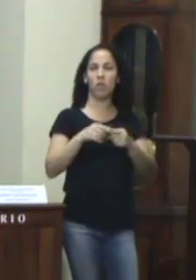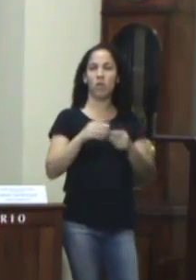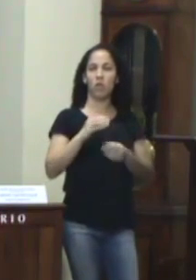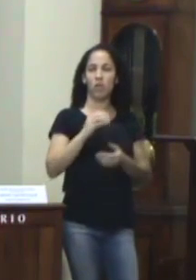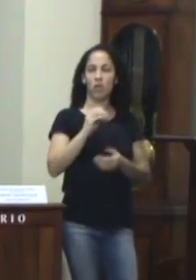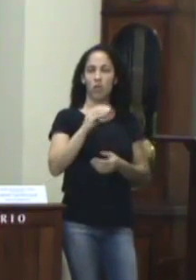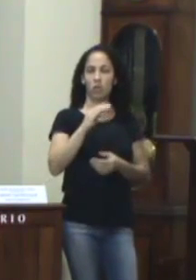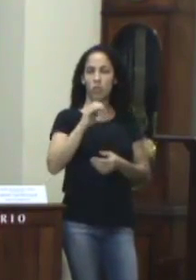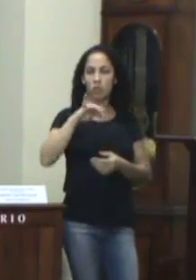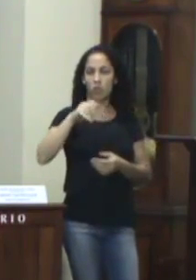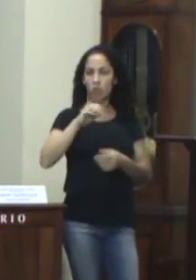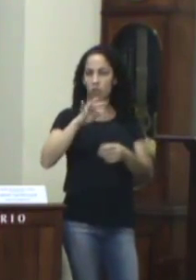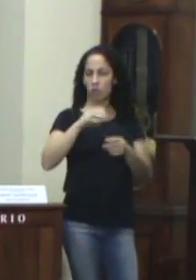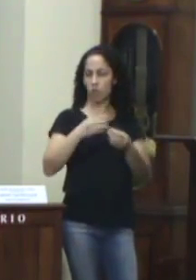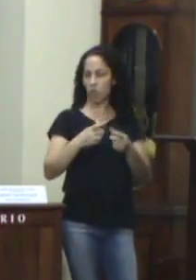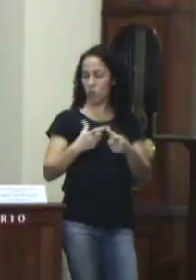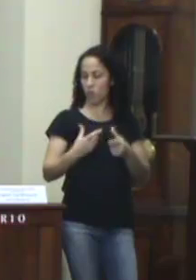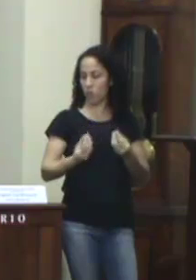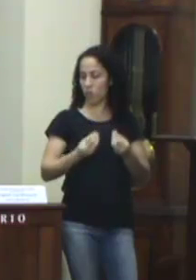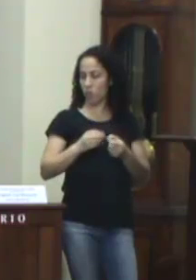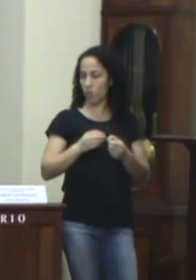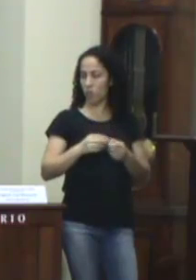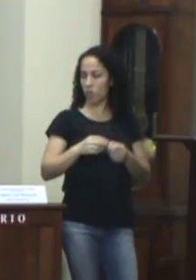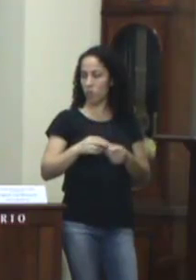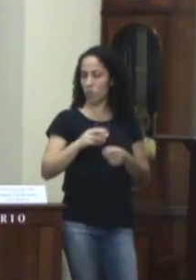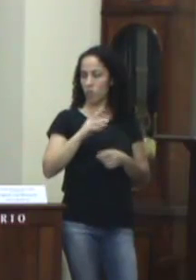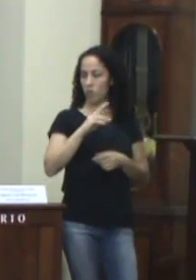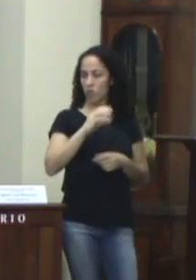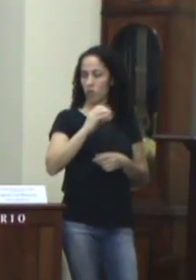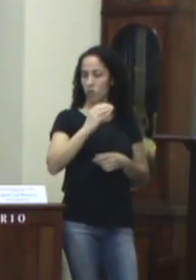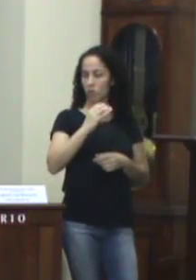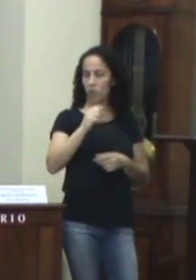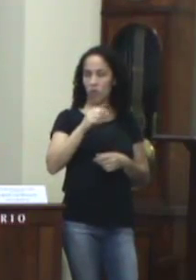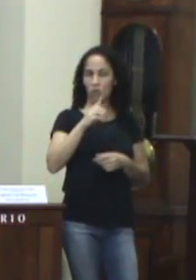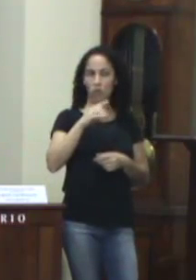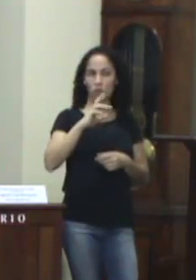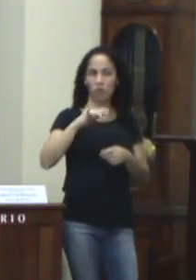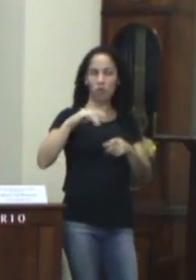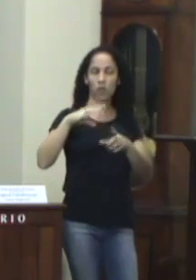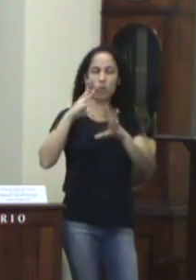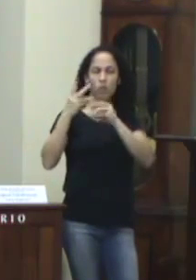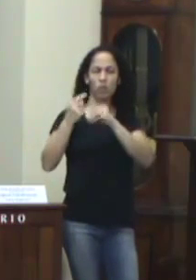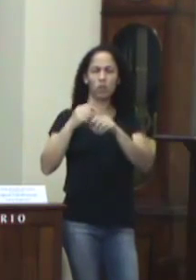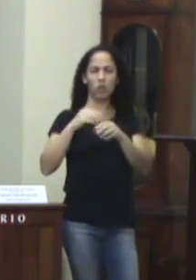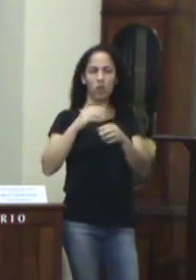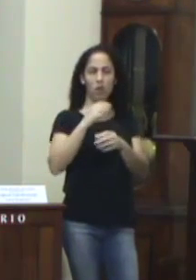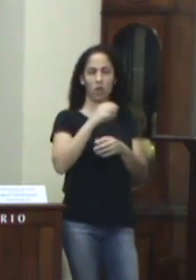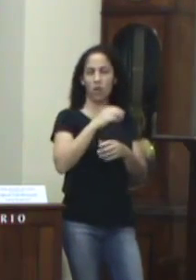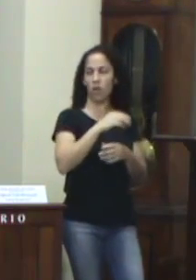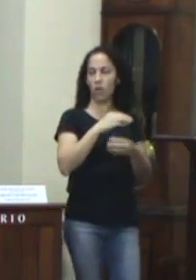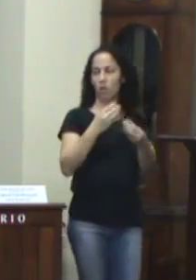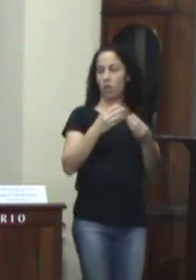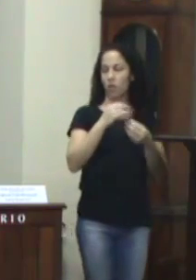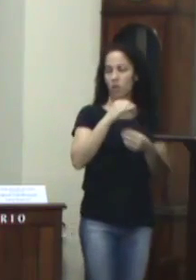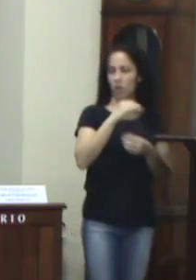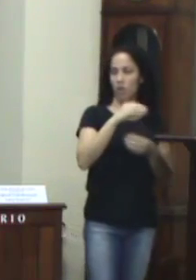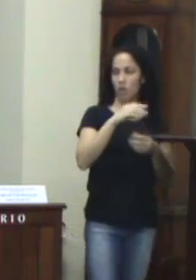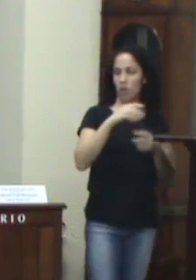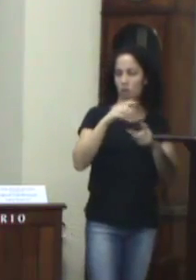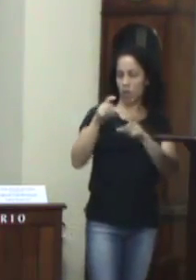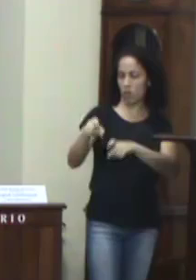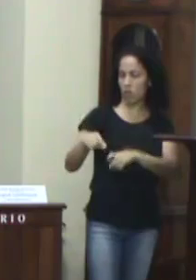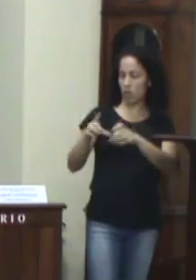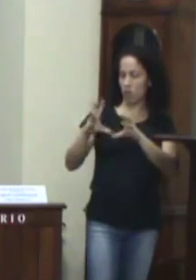Objeto: aquisição de trator agrícola, roçadeira hidráulica, roçadeira articulada, arado de 3 discos e